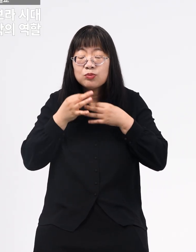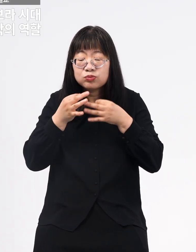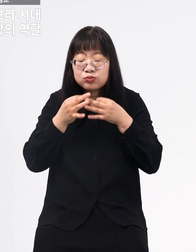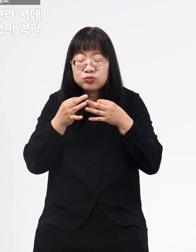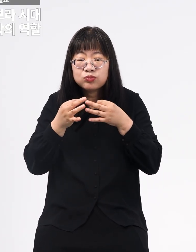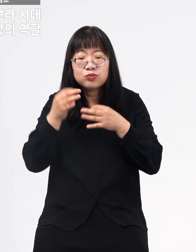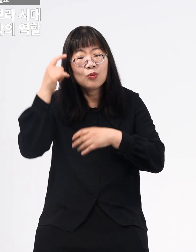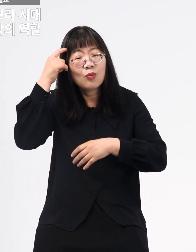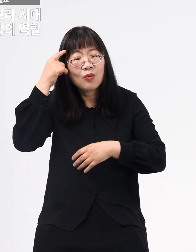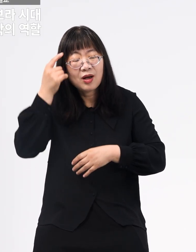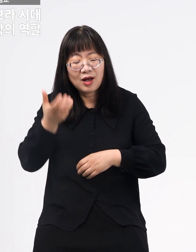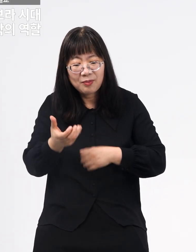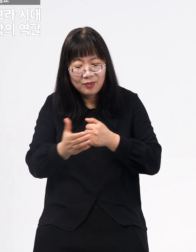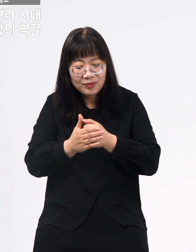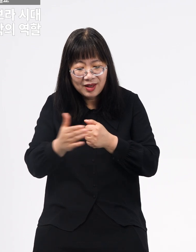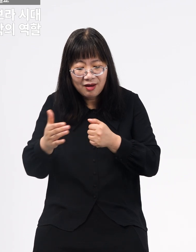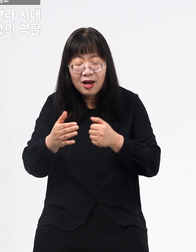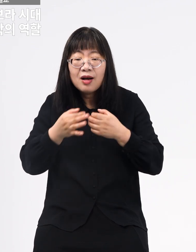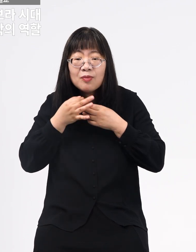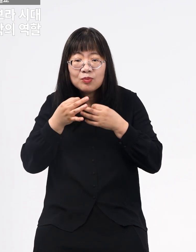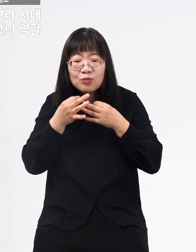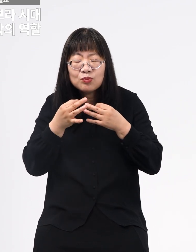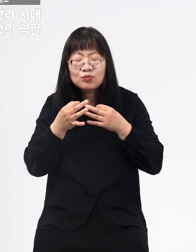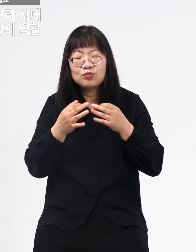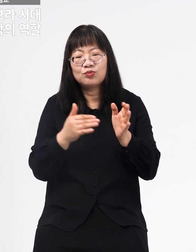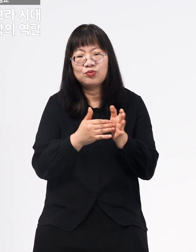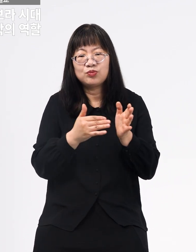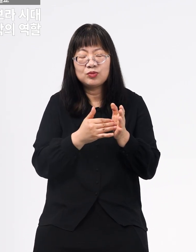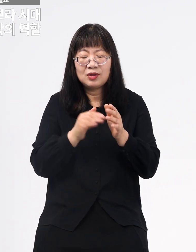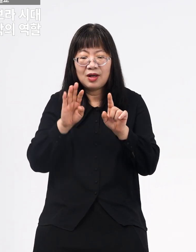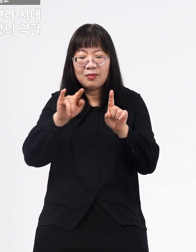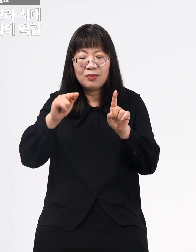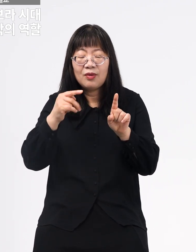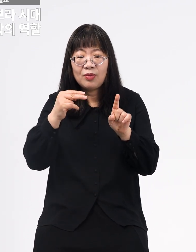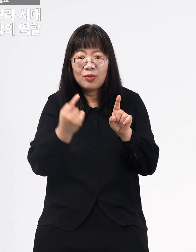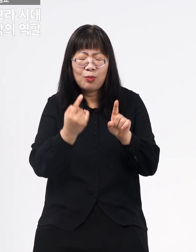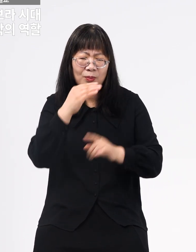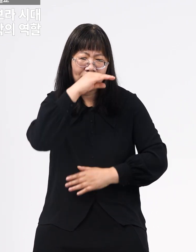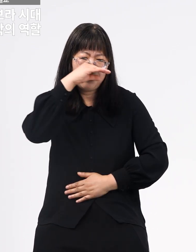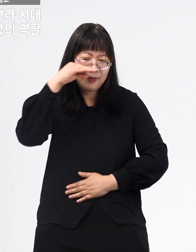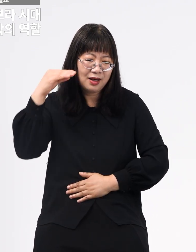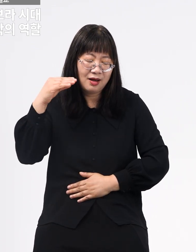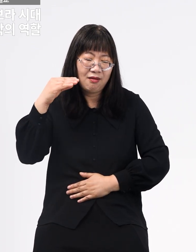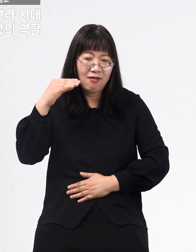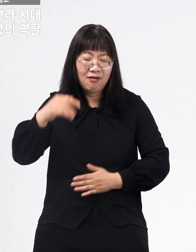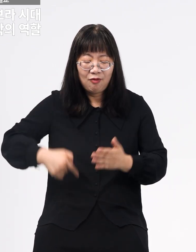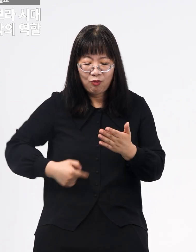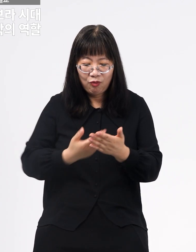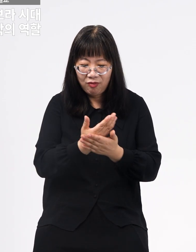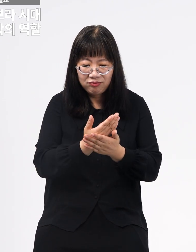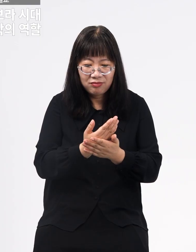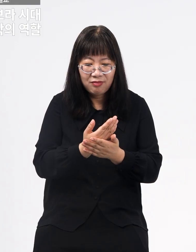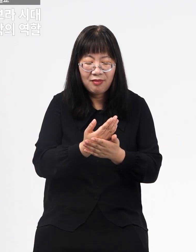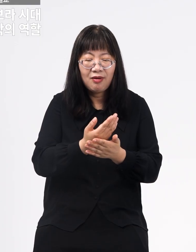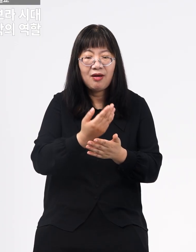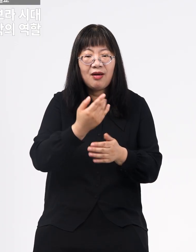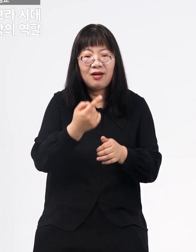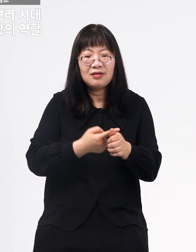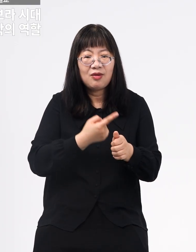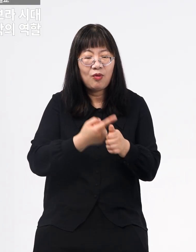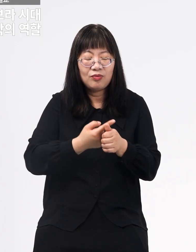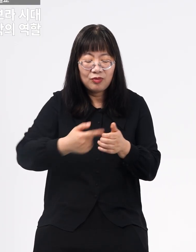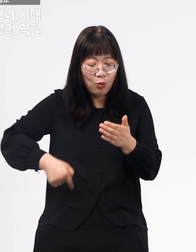그냥 아파서 비명을 지르는 차원이지 한 번도 옳게 회개다운 회개를 한 적이